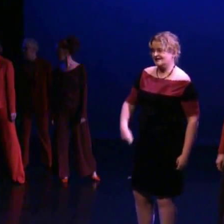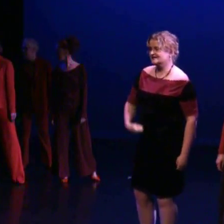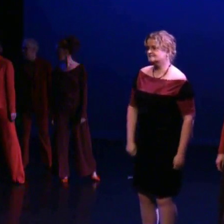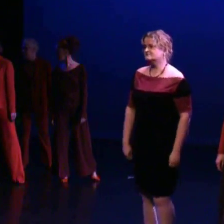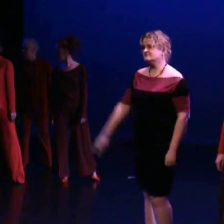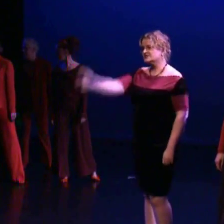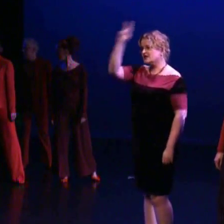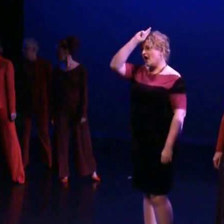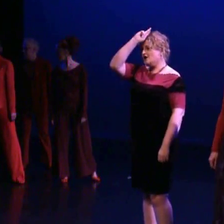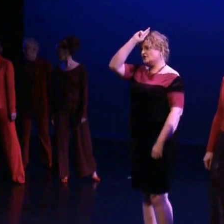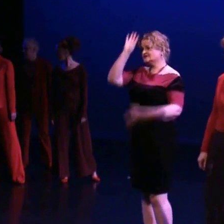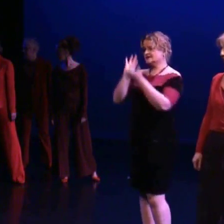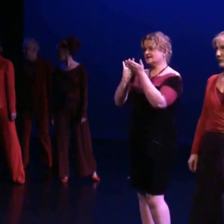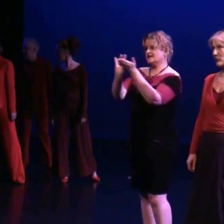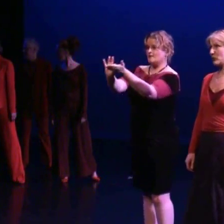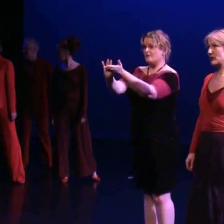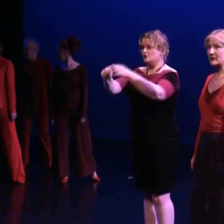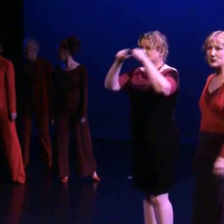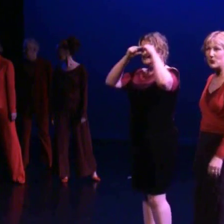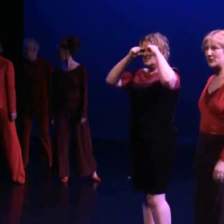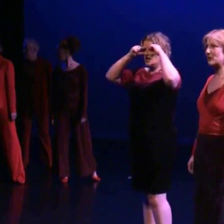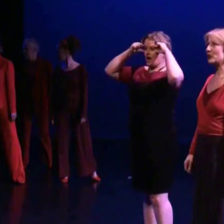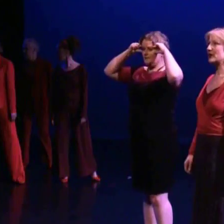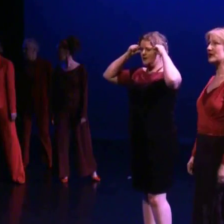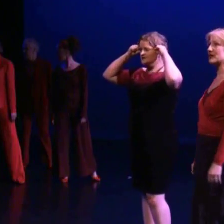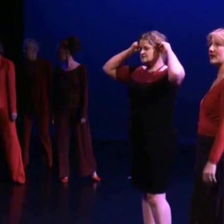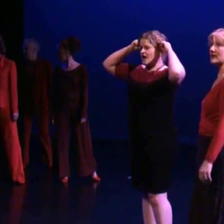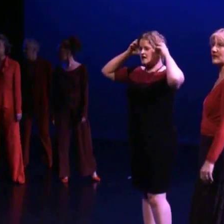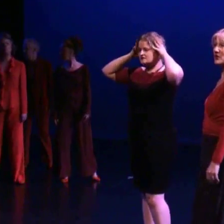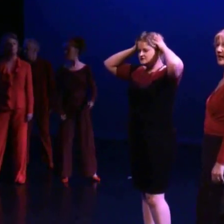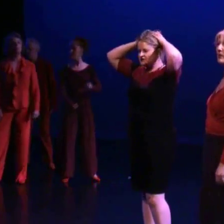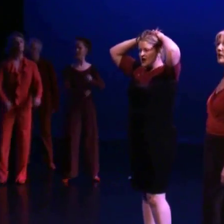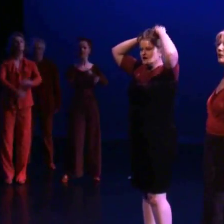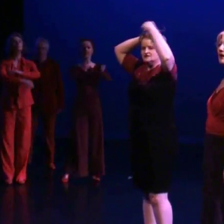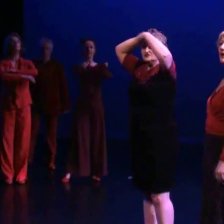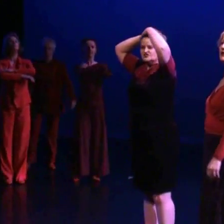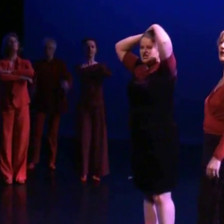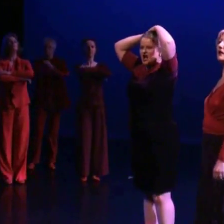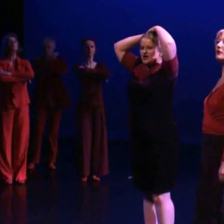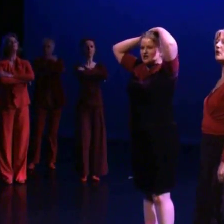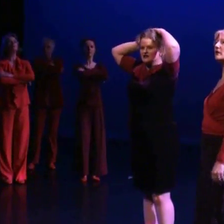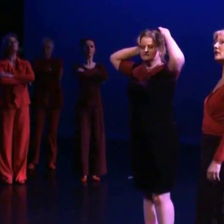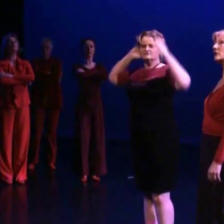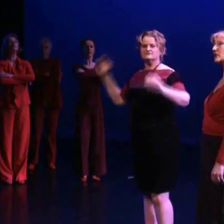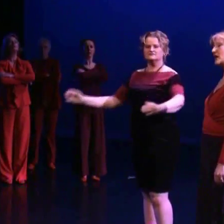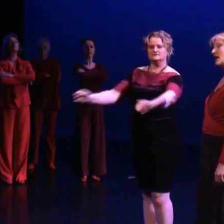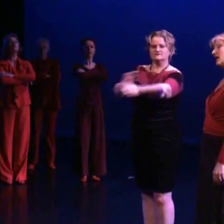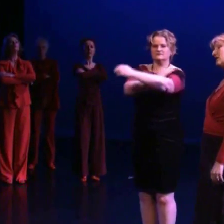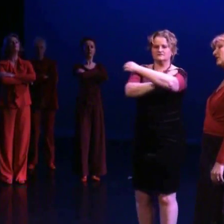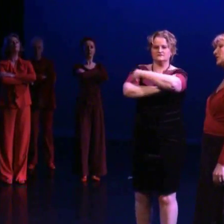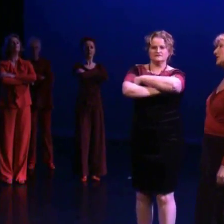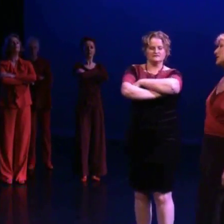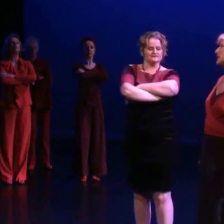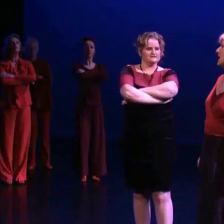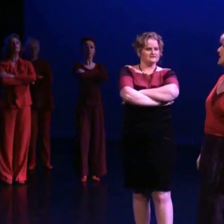scheren. Die therapeut was zo'n tuchtige Deutsche. Ze had een strenge bril op, de haar strak achterover in een knoet.